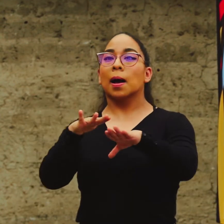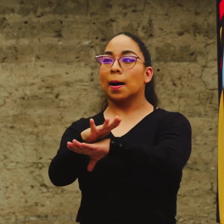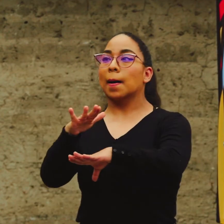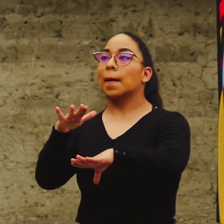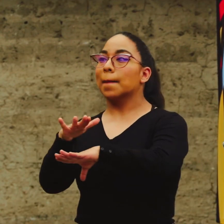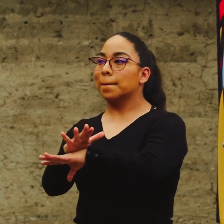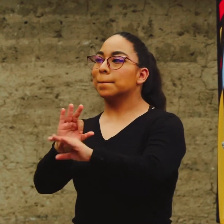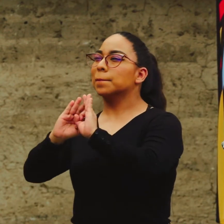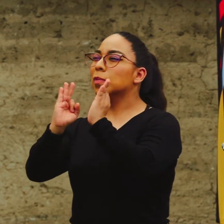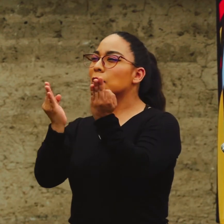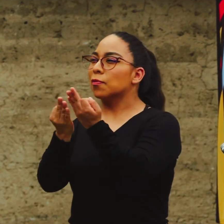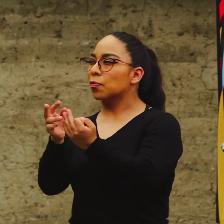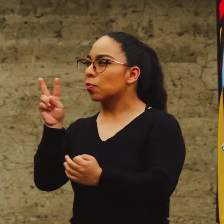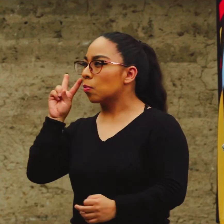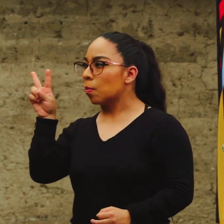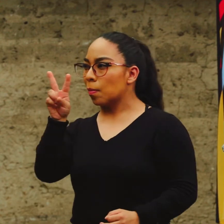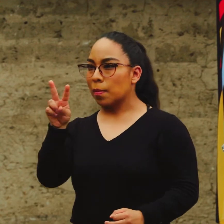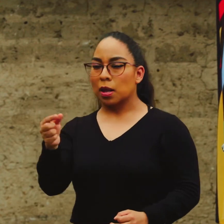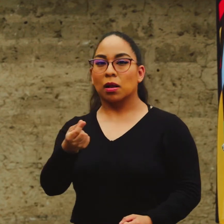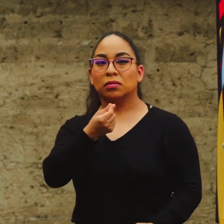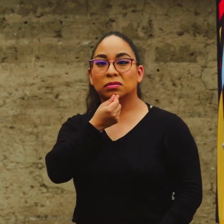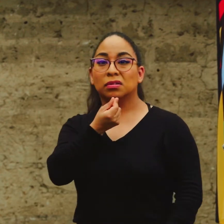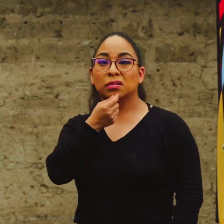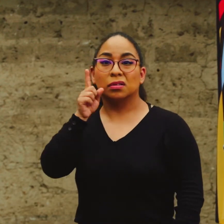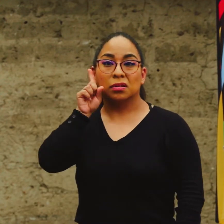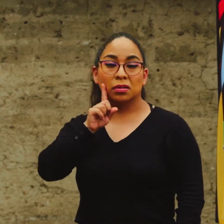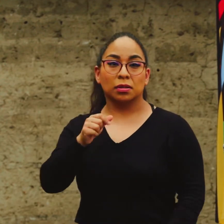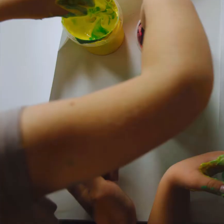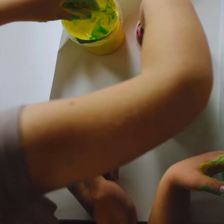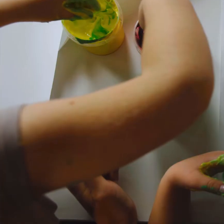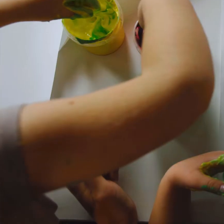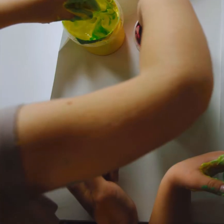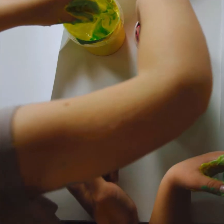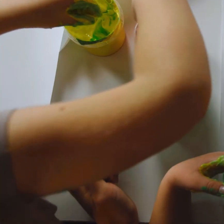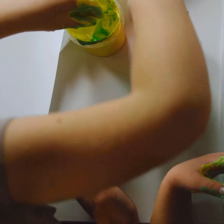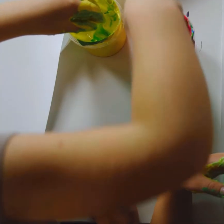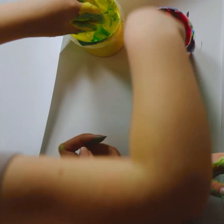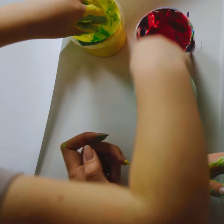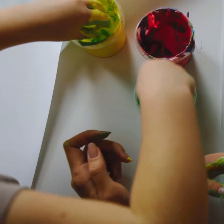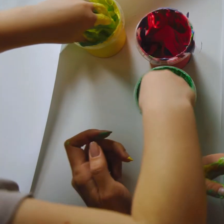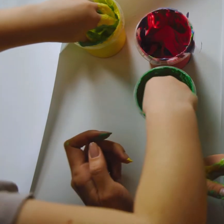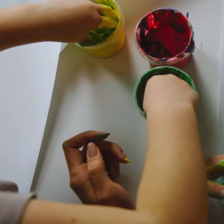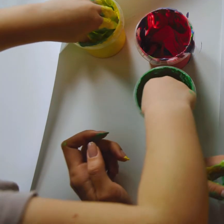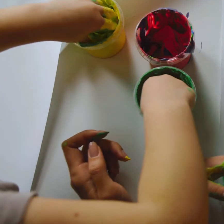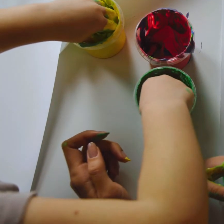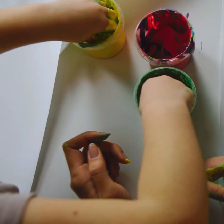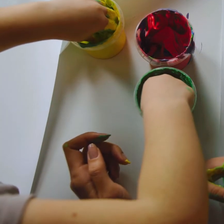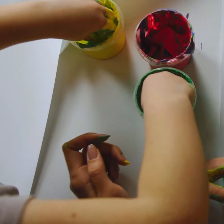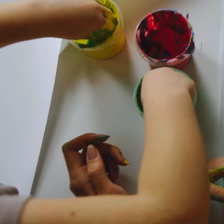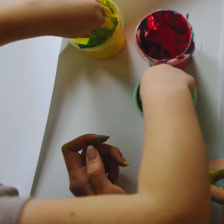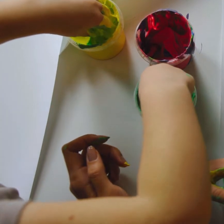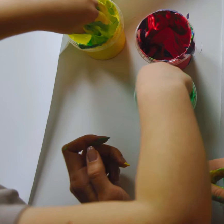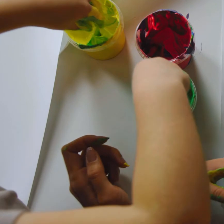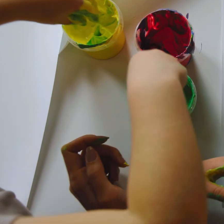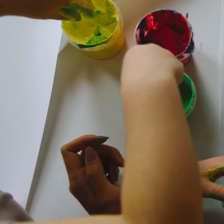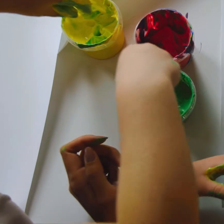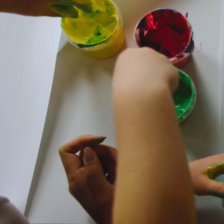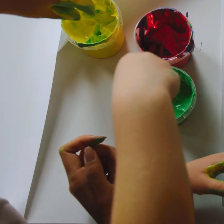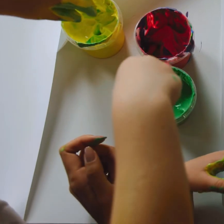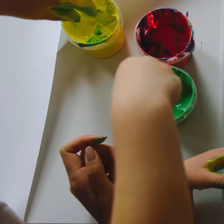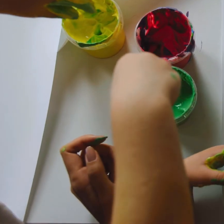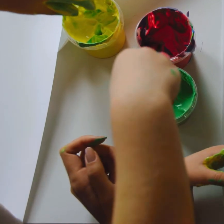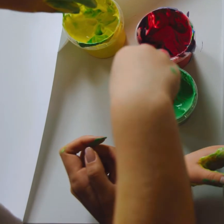estos niñas y niños en amar, en ver por el otro, en